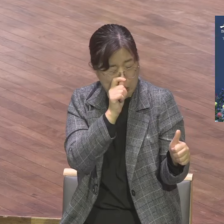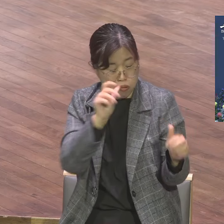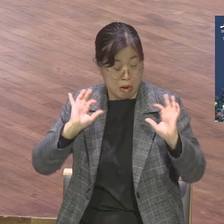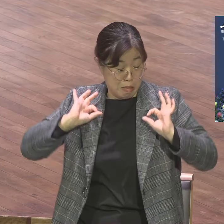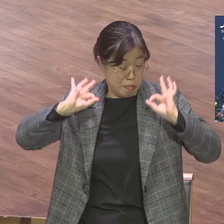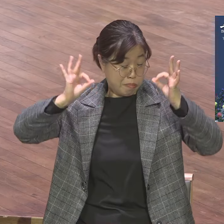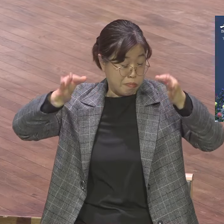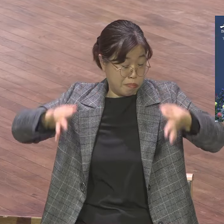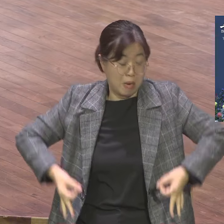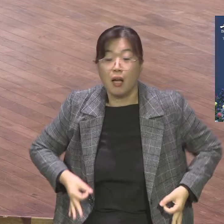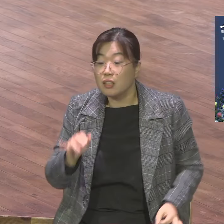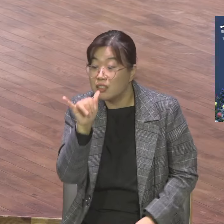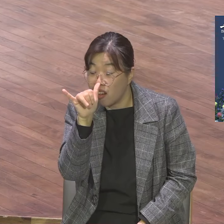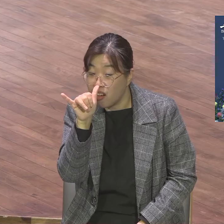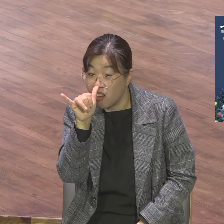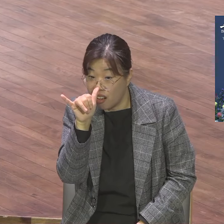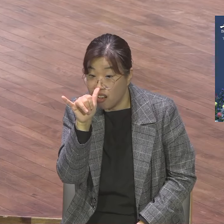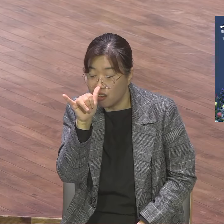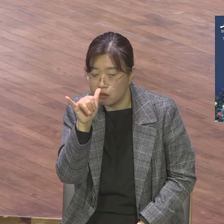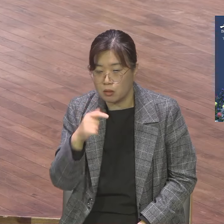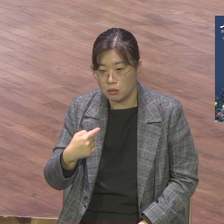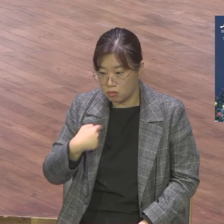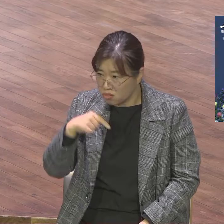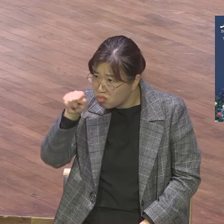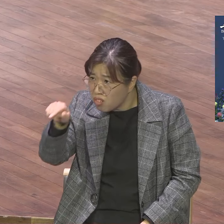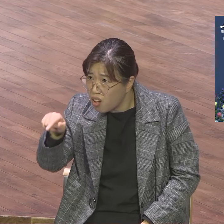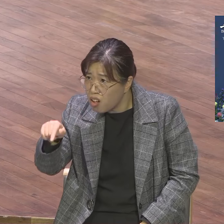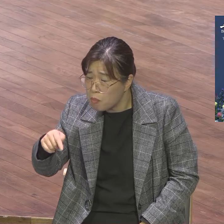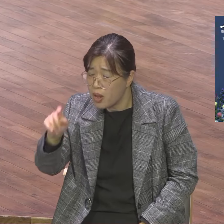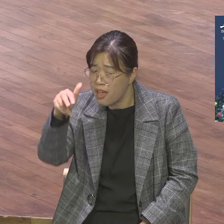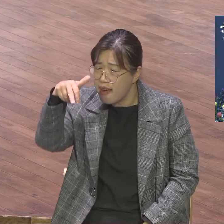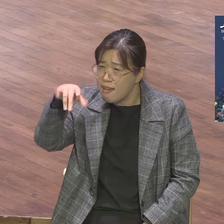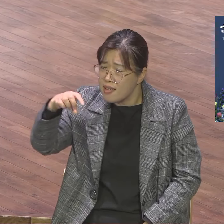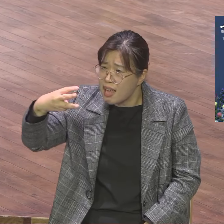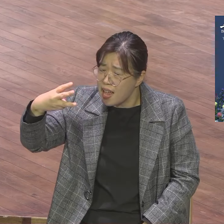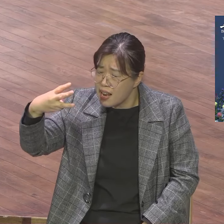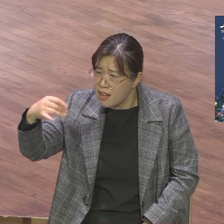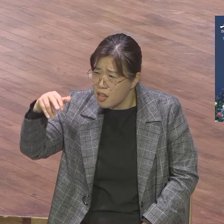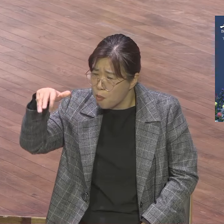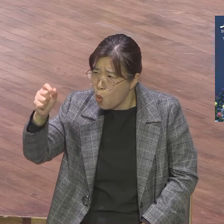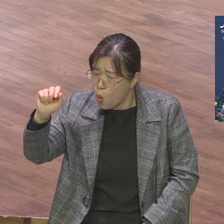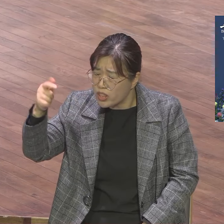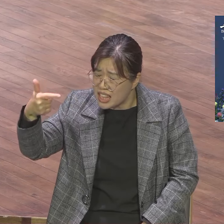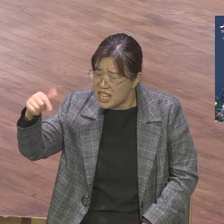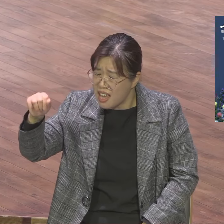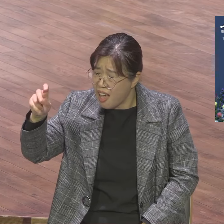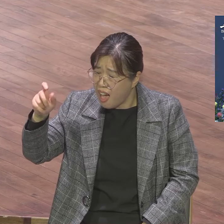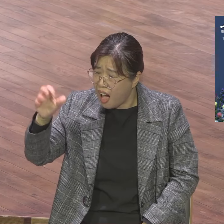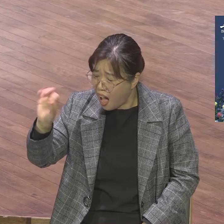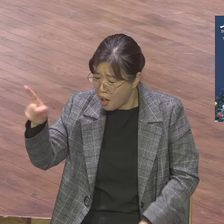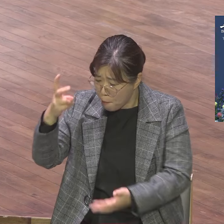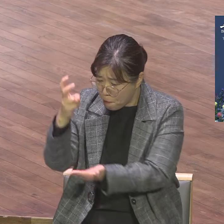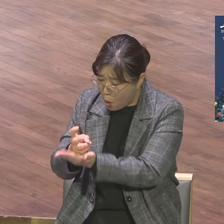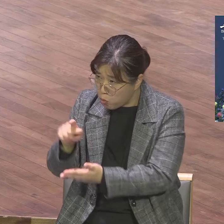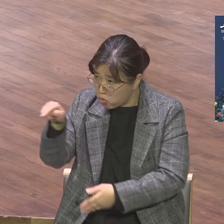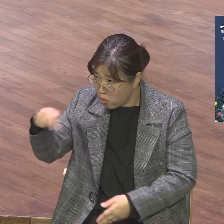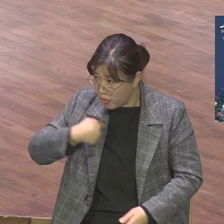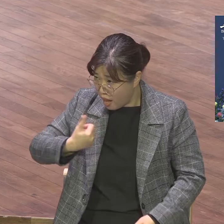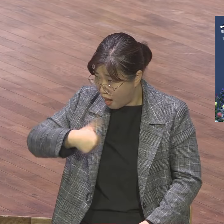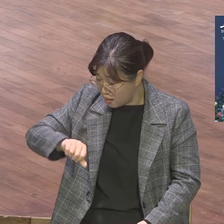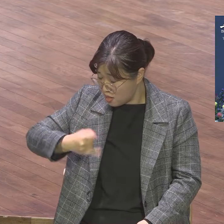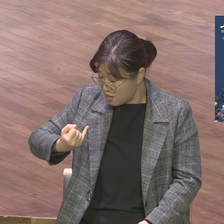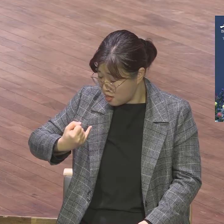캘리포니아 떠나겠다. 텍사스로. 텍사스가 보수적입니다. 텍사스로 다 그 옮깁니다.